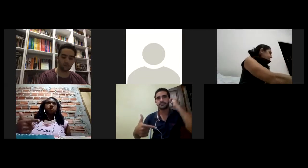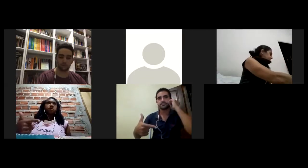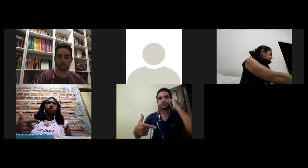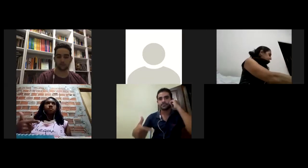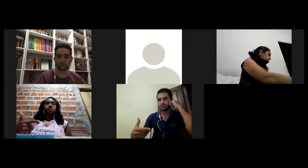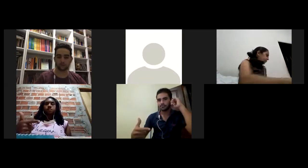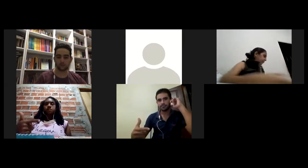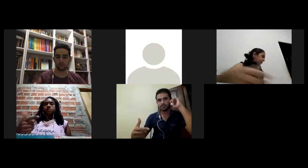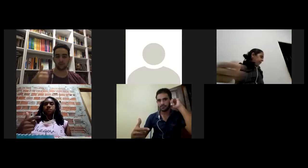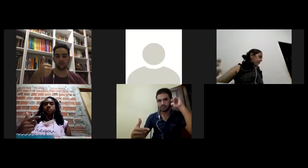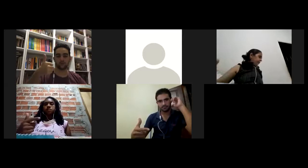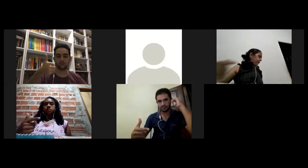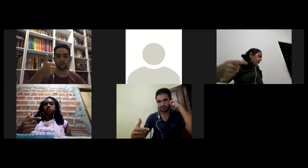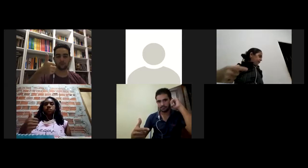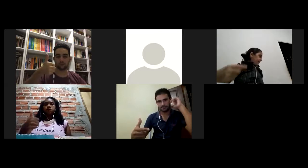1.